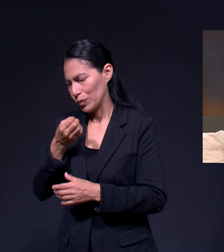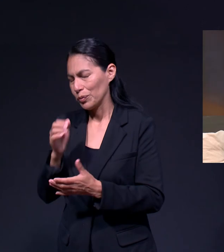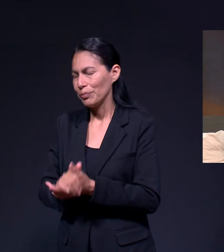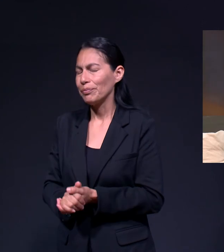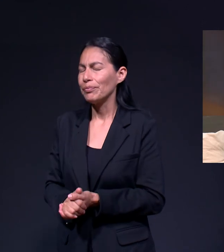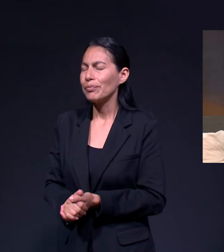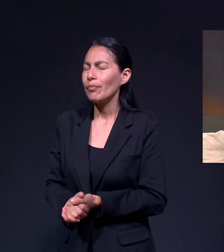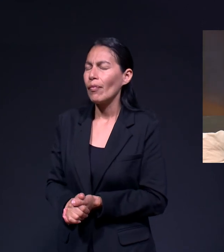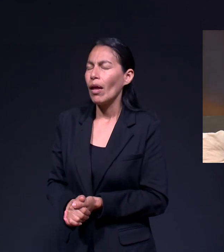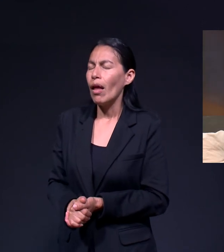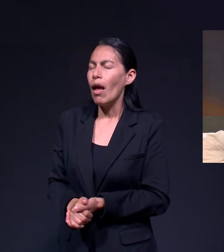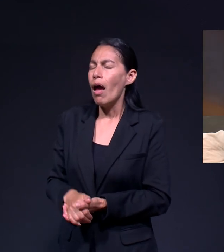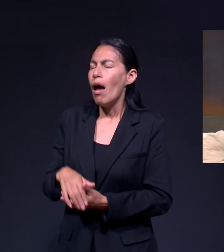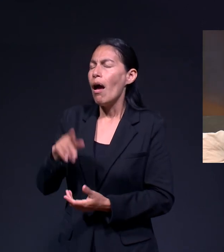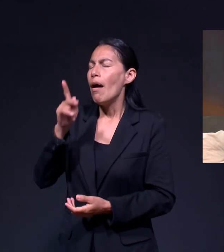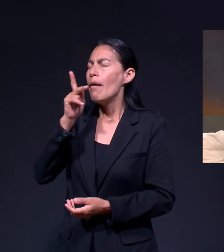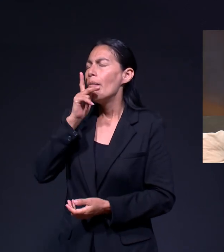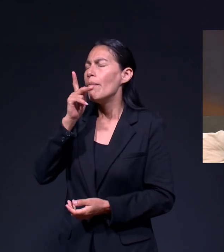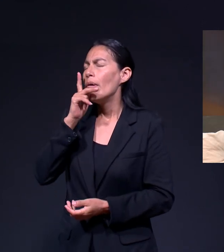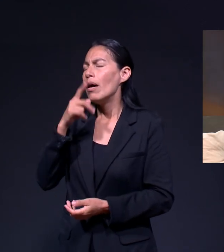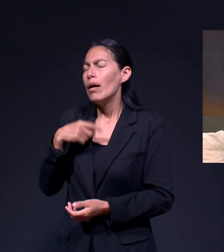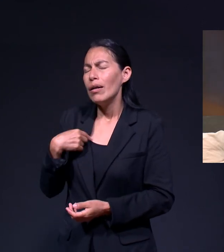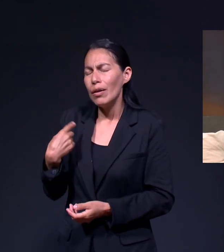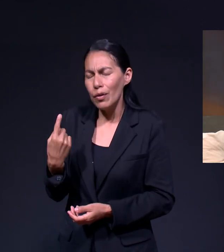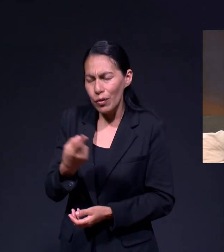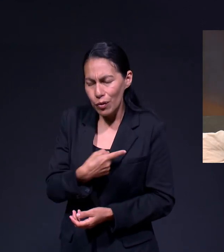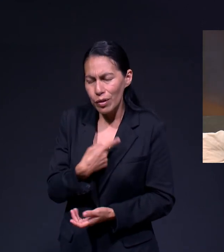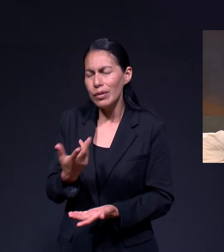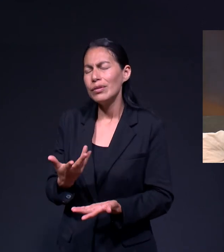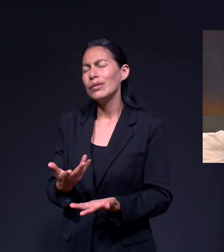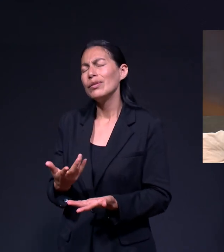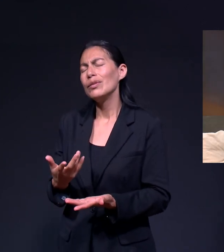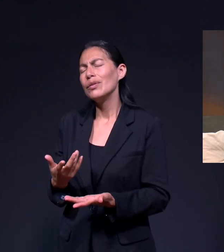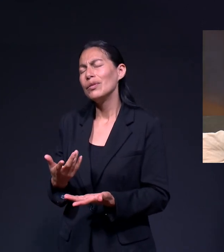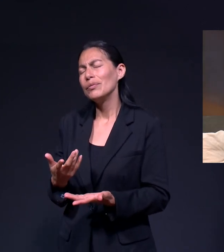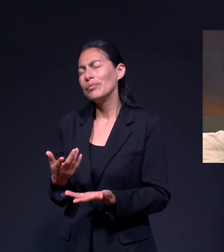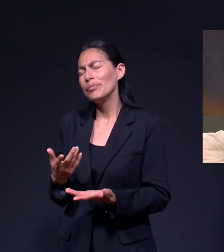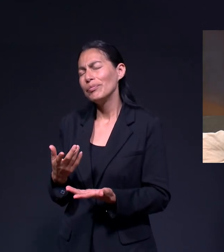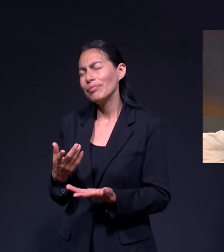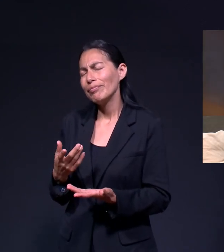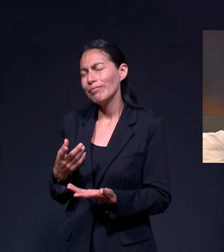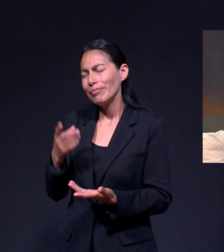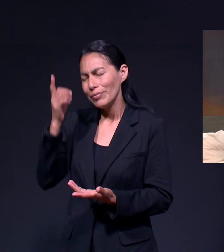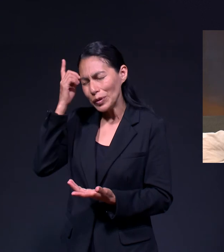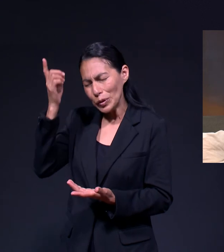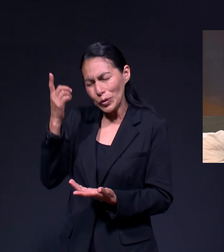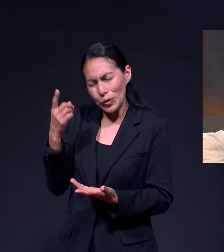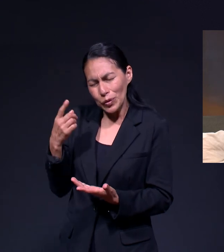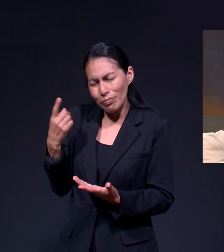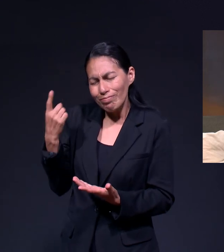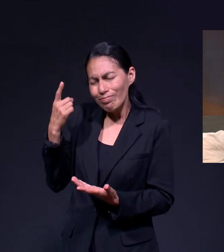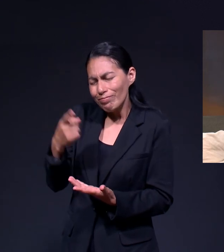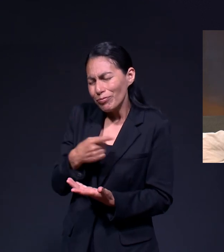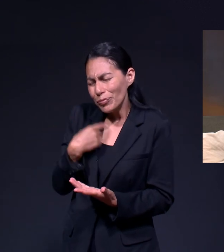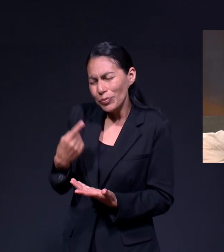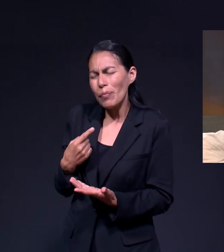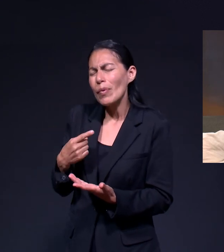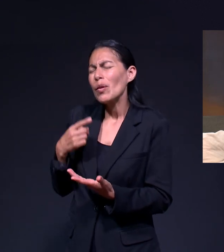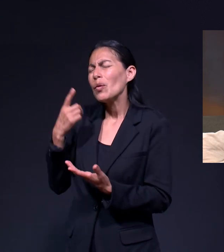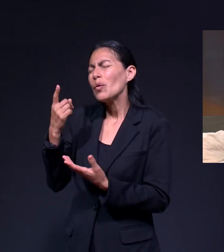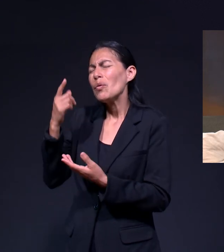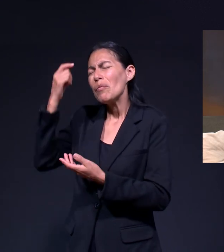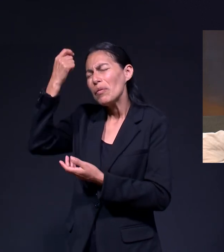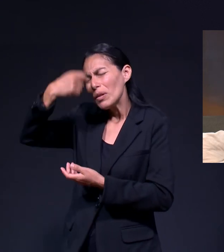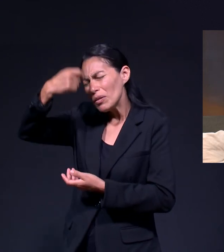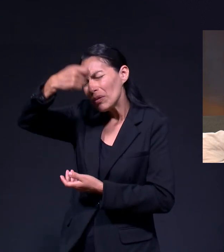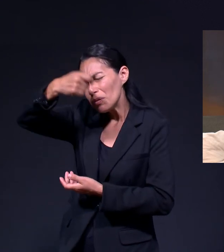nuestro dios y nuestro padre primero que nada señor quisiéramos agradecerte por todas las bendiciones que ha derramado por nosotros hasta